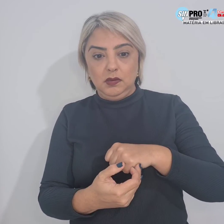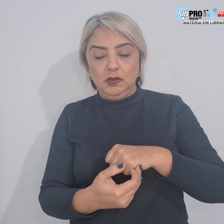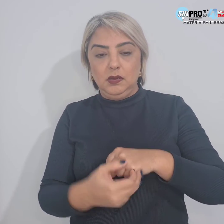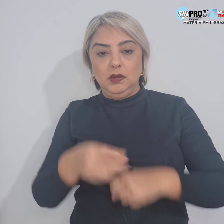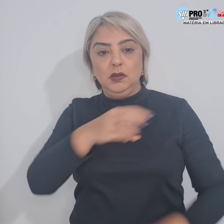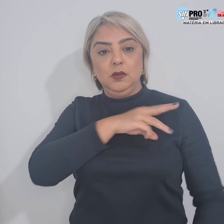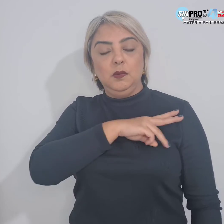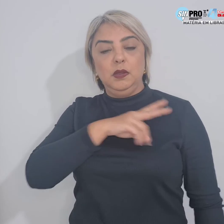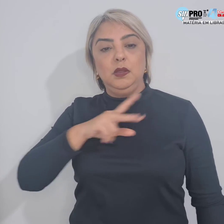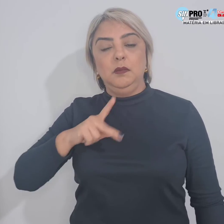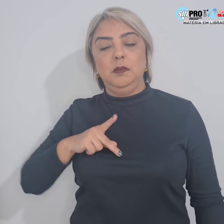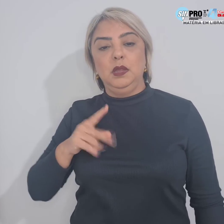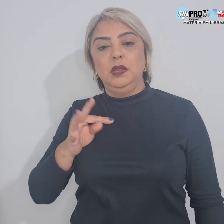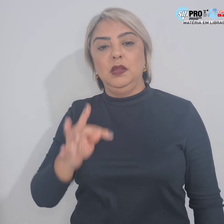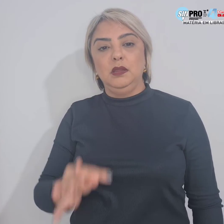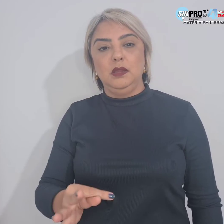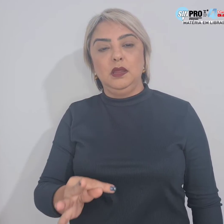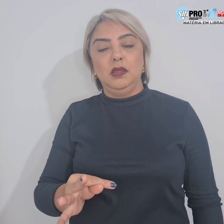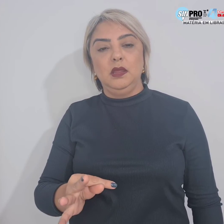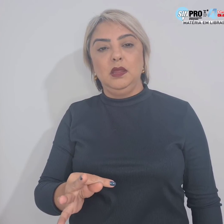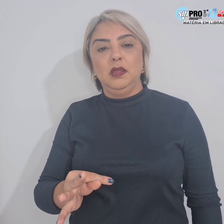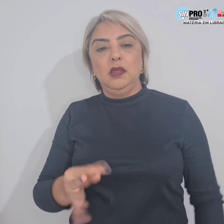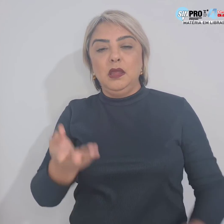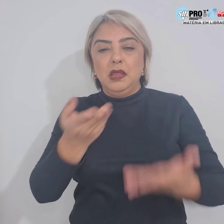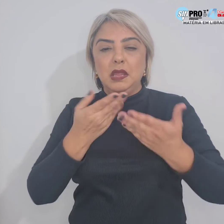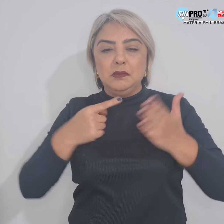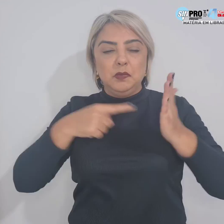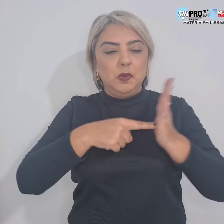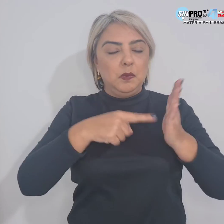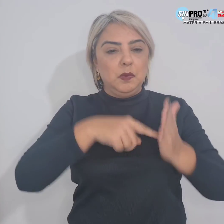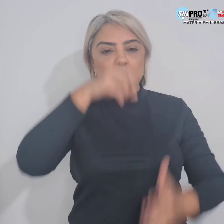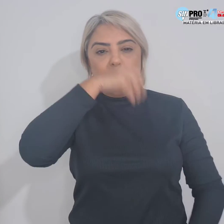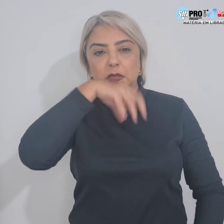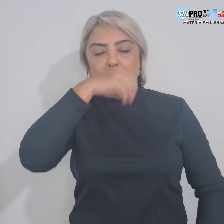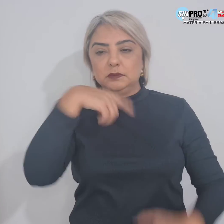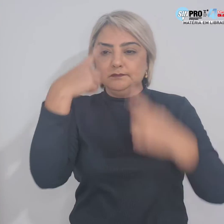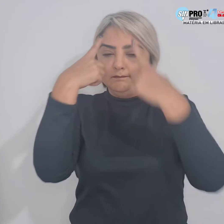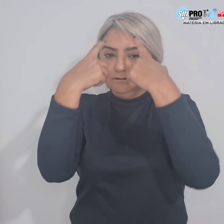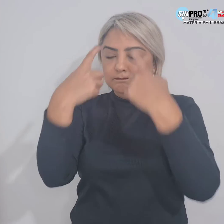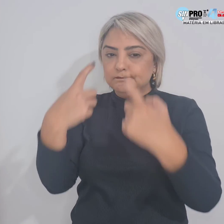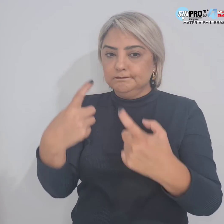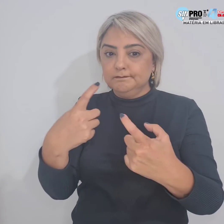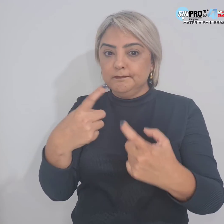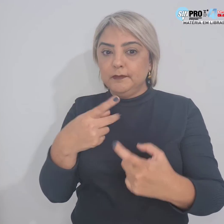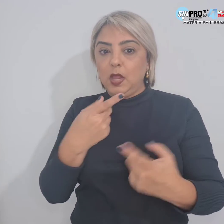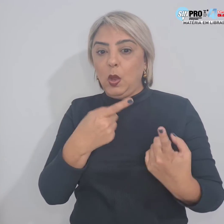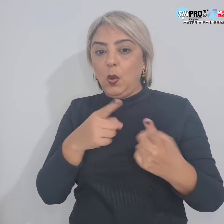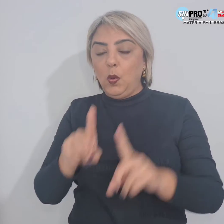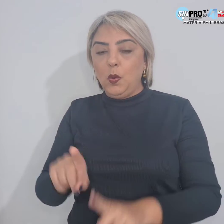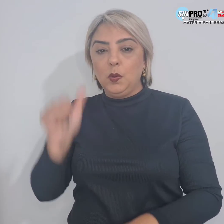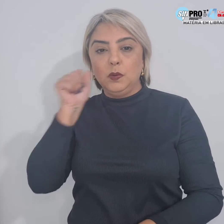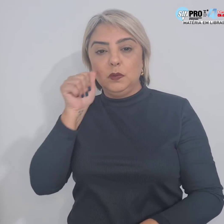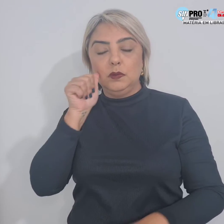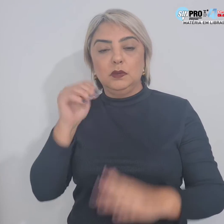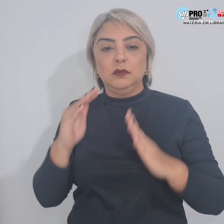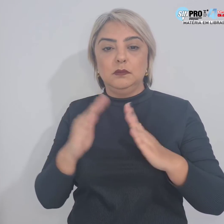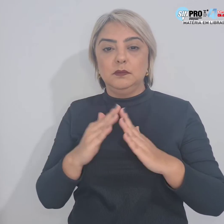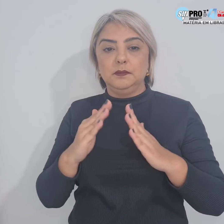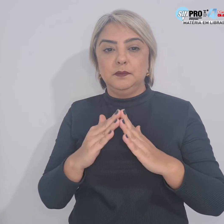o MPT recebeu centenas de denúncias de abusos e violações cometidos contra trabalhadoras